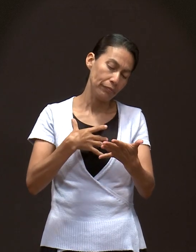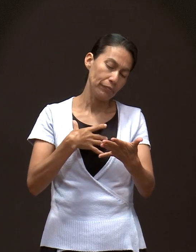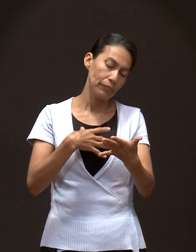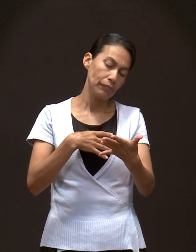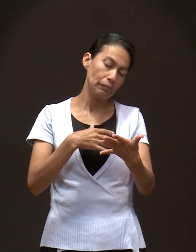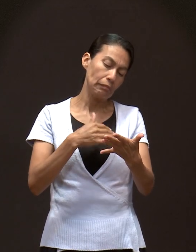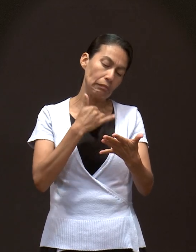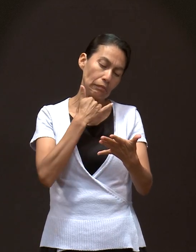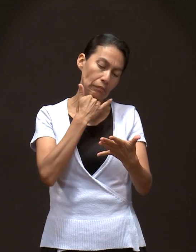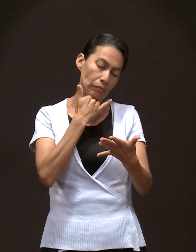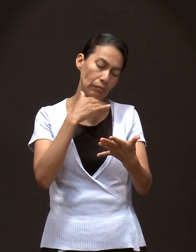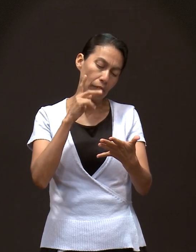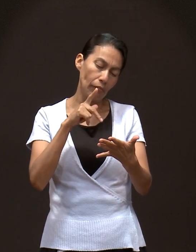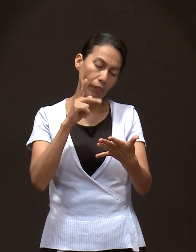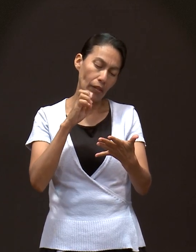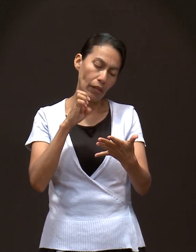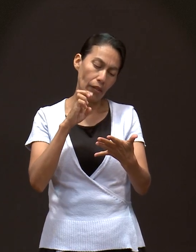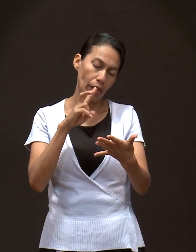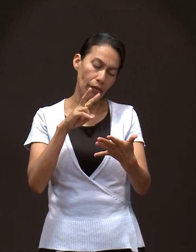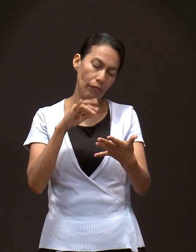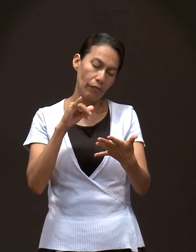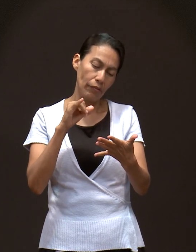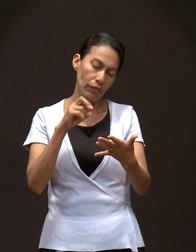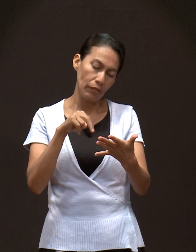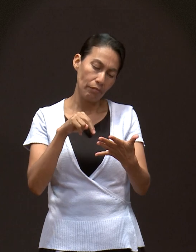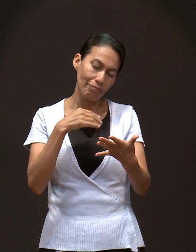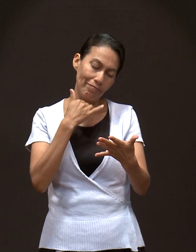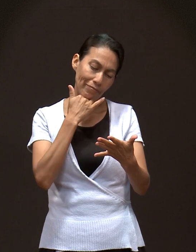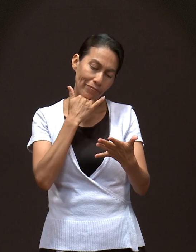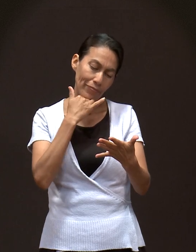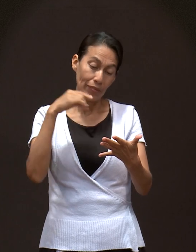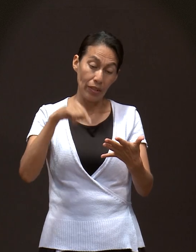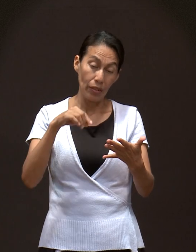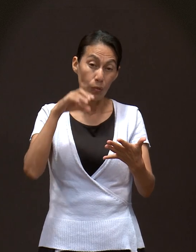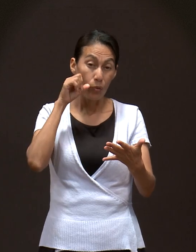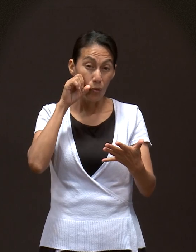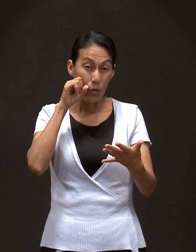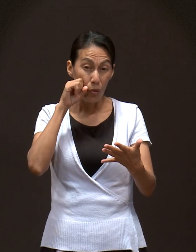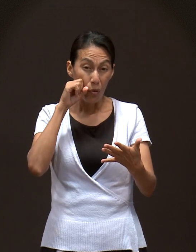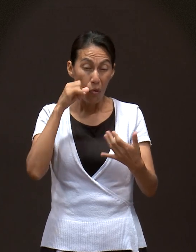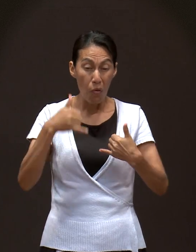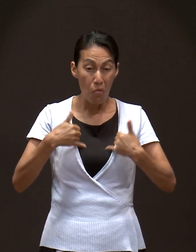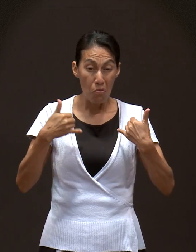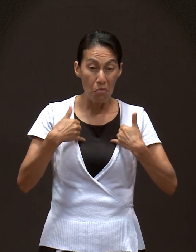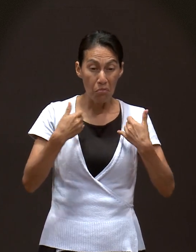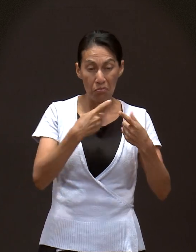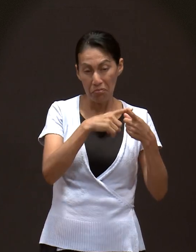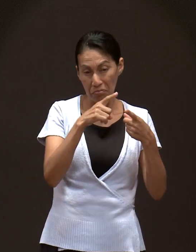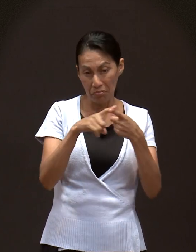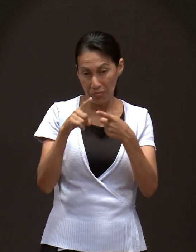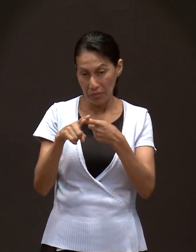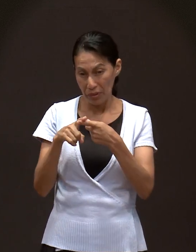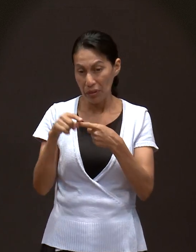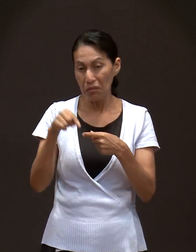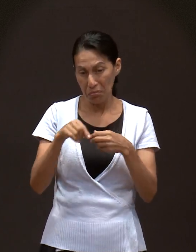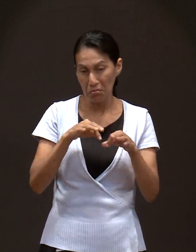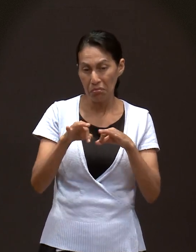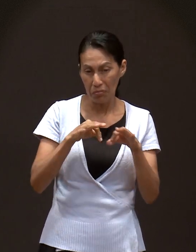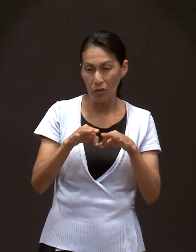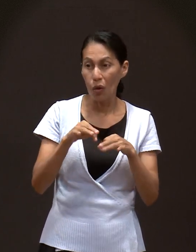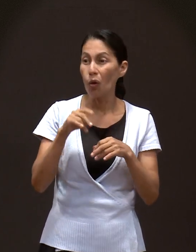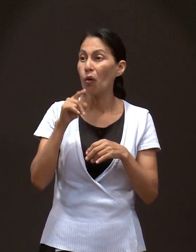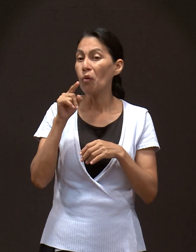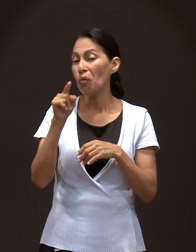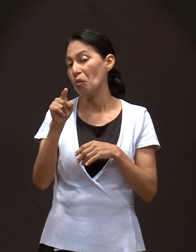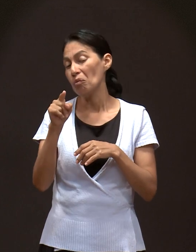siento, pero no vas a poder tener este trabajo, porque aquí hay muchos jóvenes en Montemorelos que lo pueden tener, que